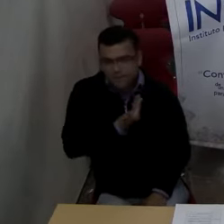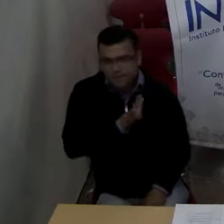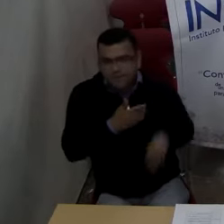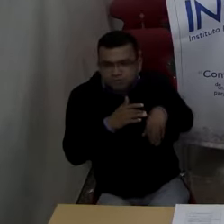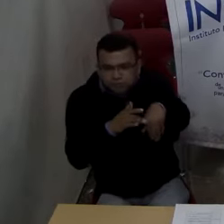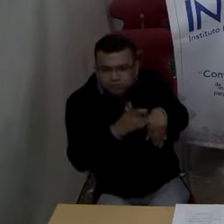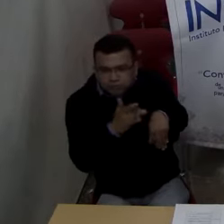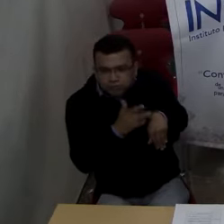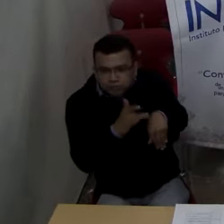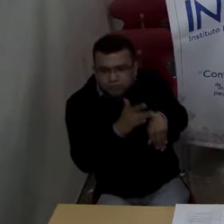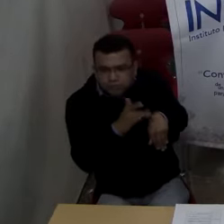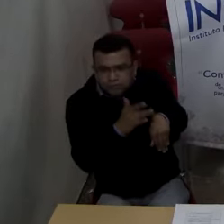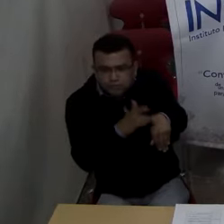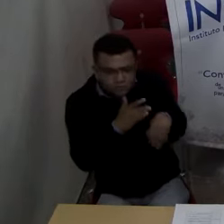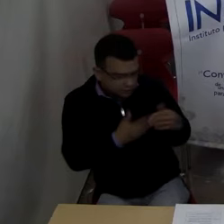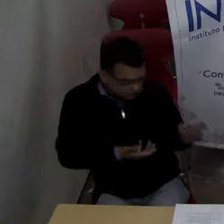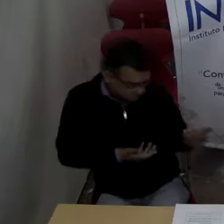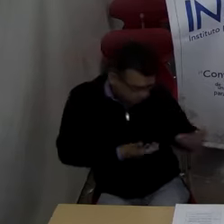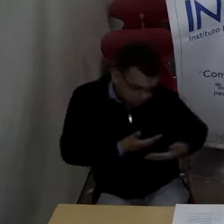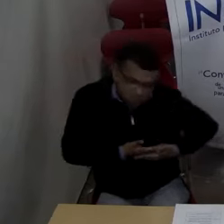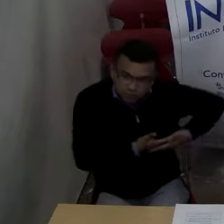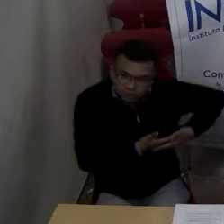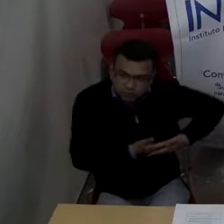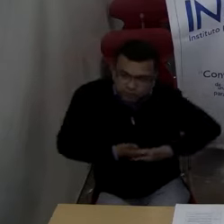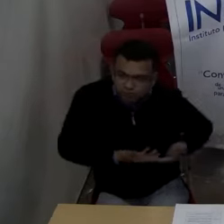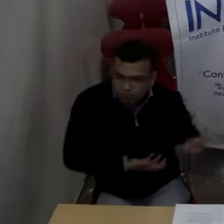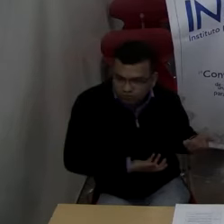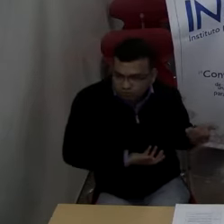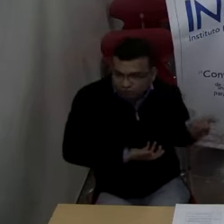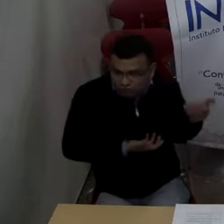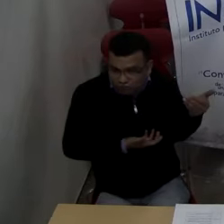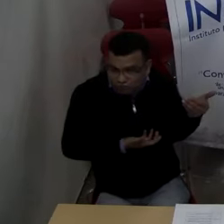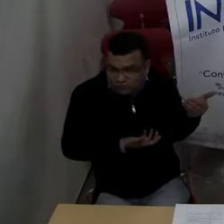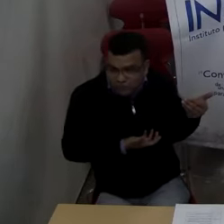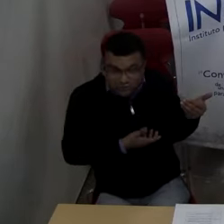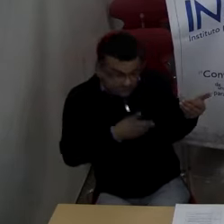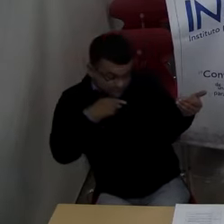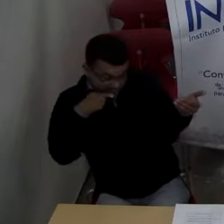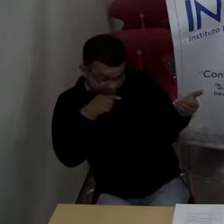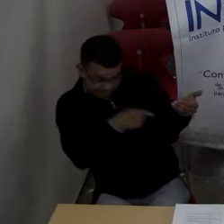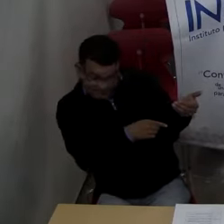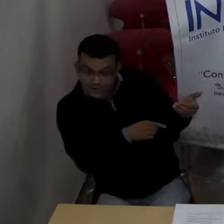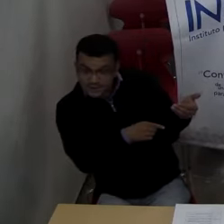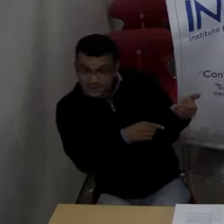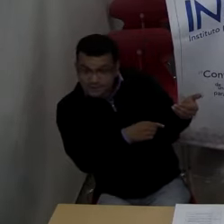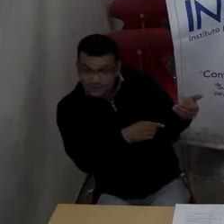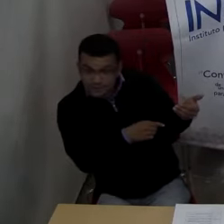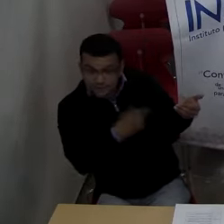o mejor, responden a sonidos de volumen alto.